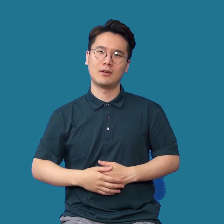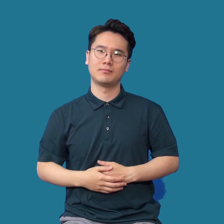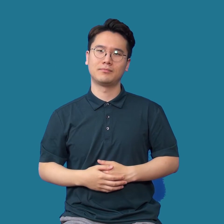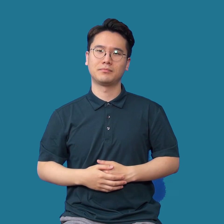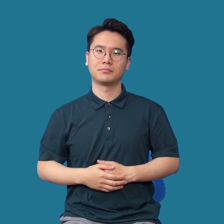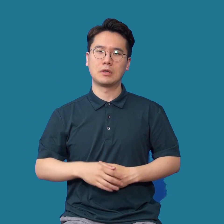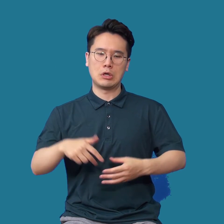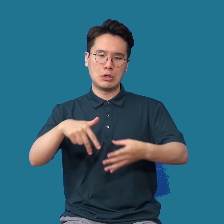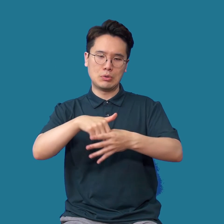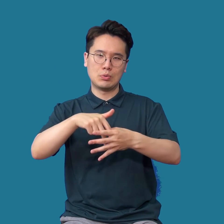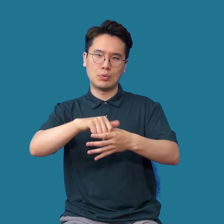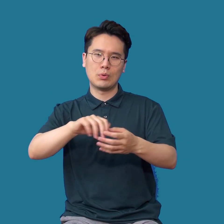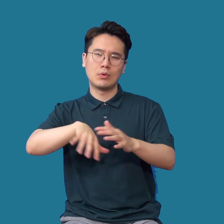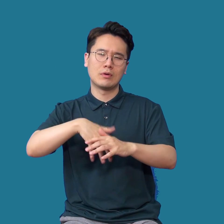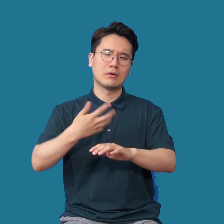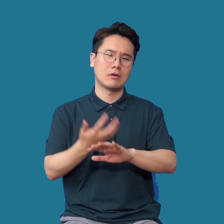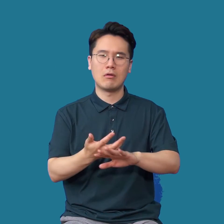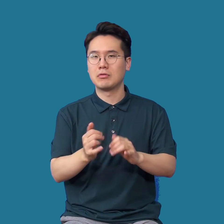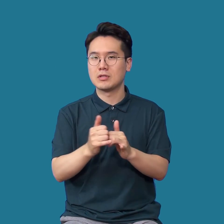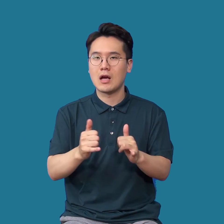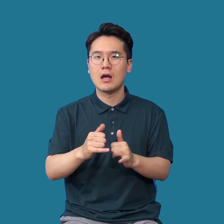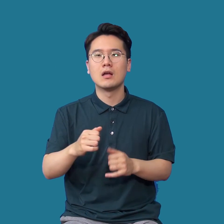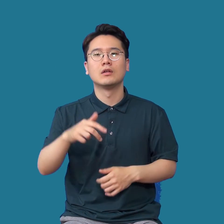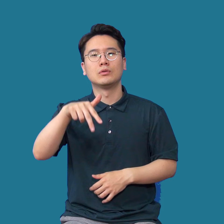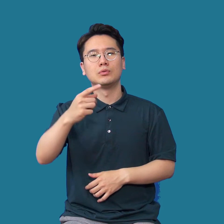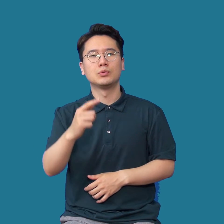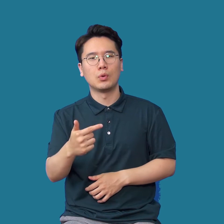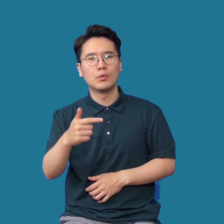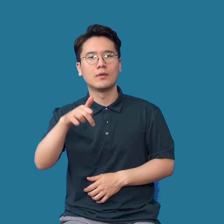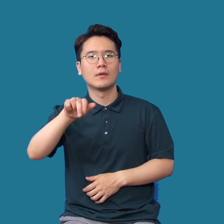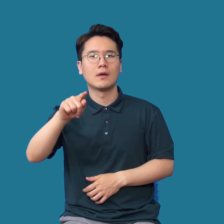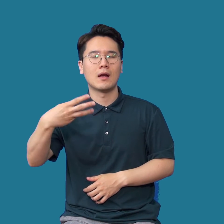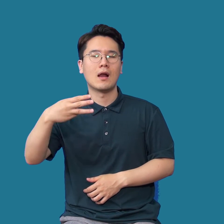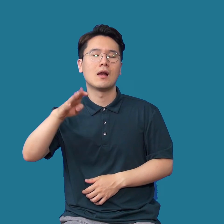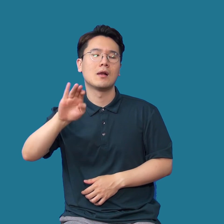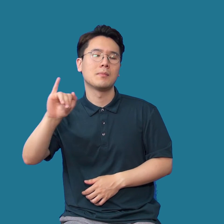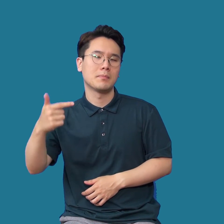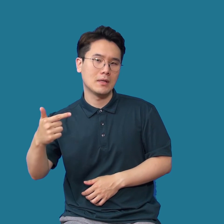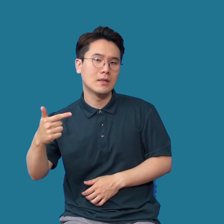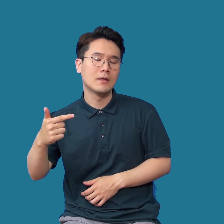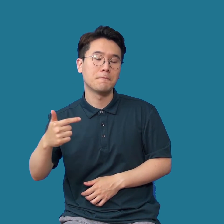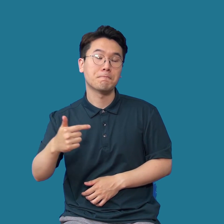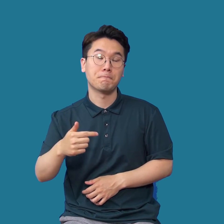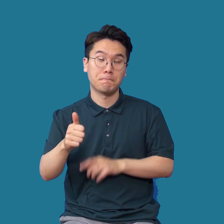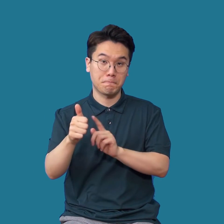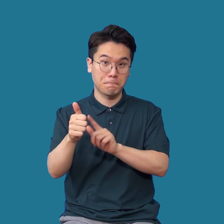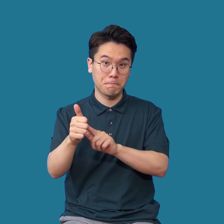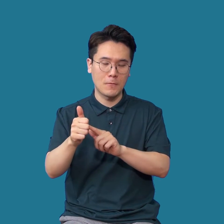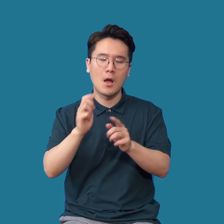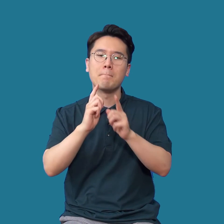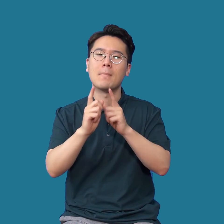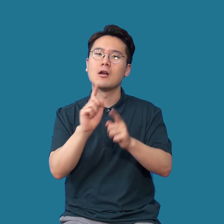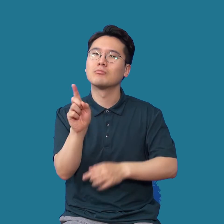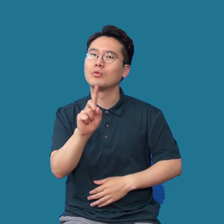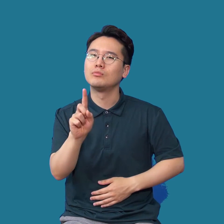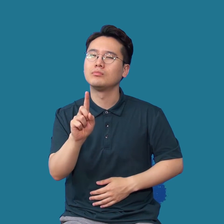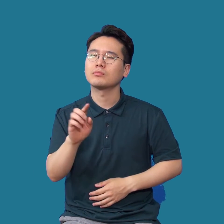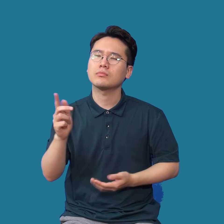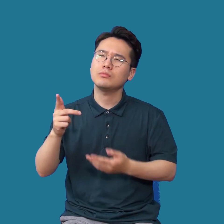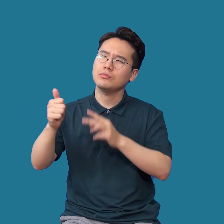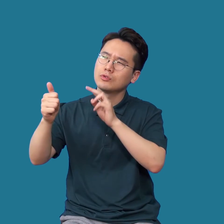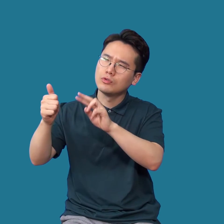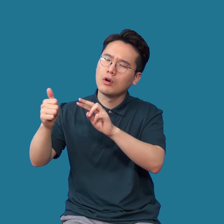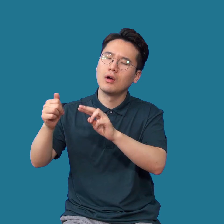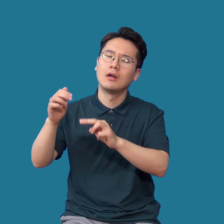종교개혁자 존 칼빈은 병으로 죽기 직전에 이렇게 말했습니다. 주여, 주께서 나를 상하게